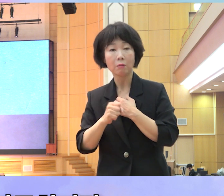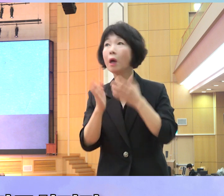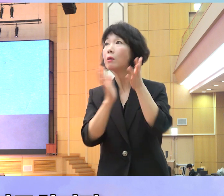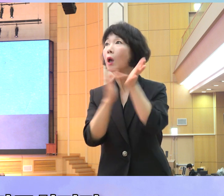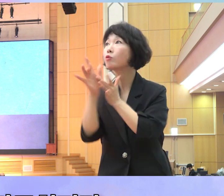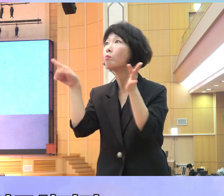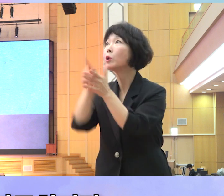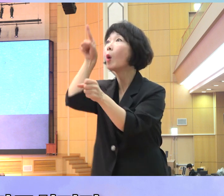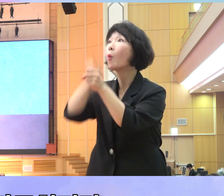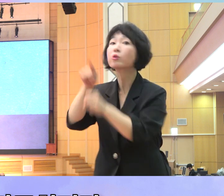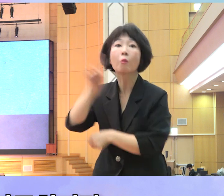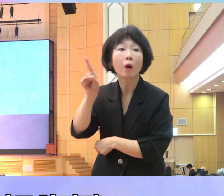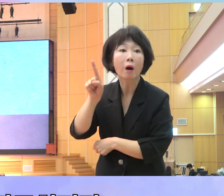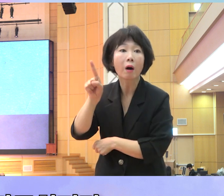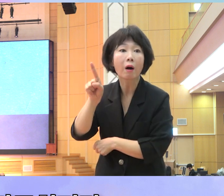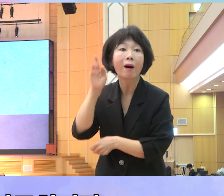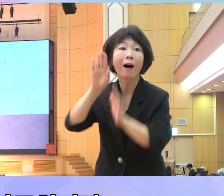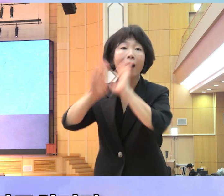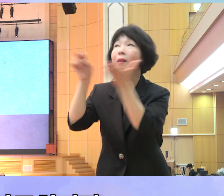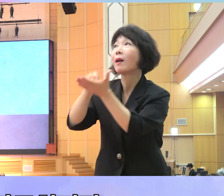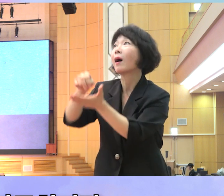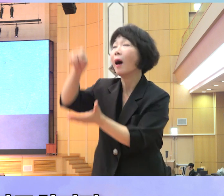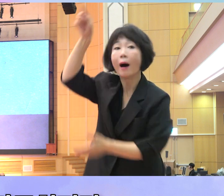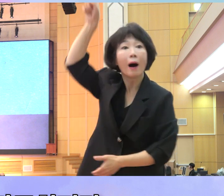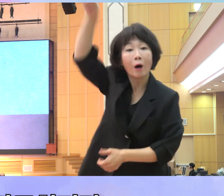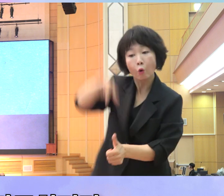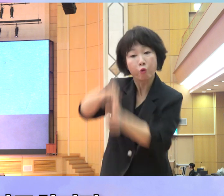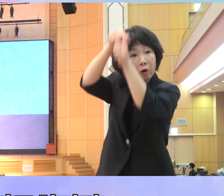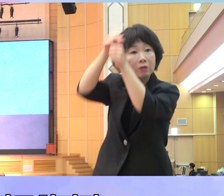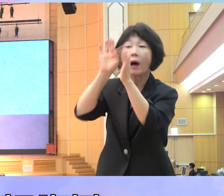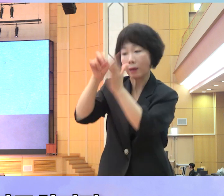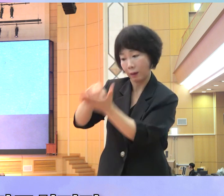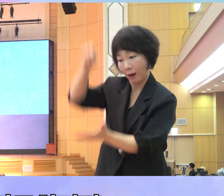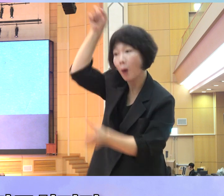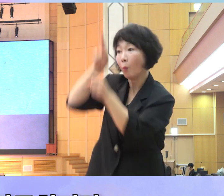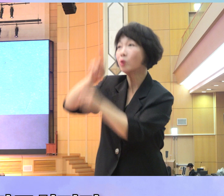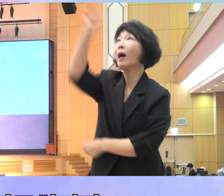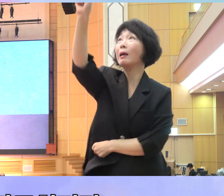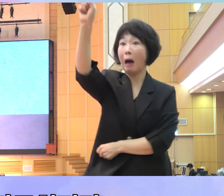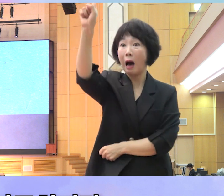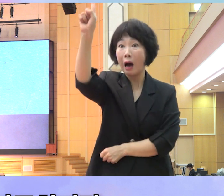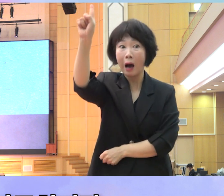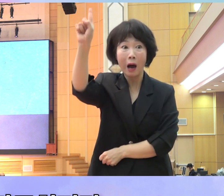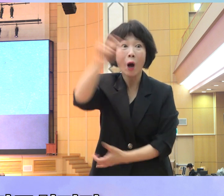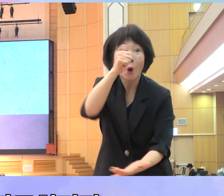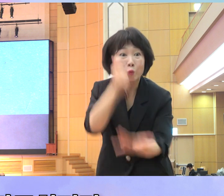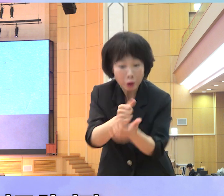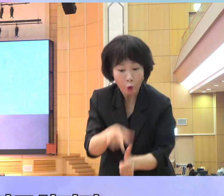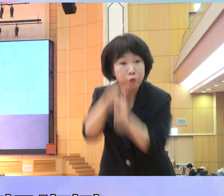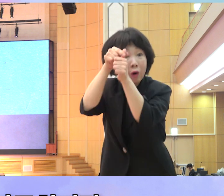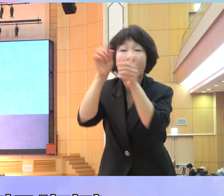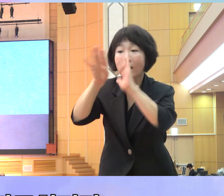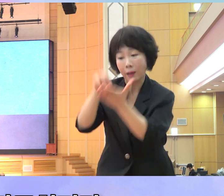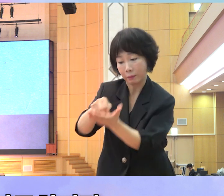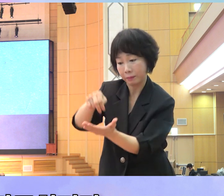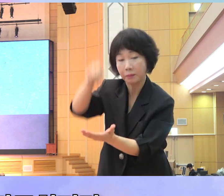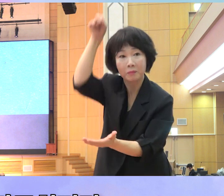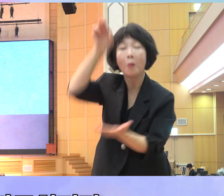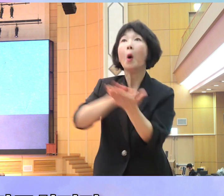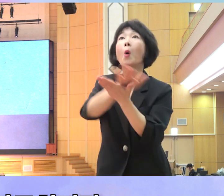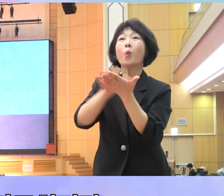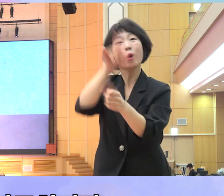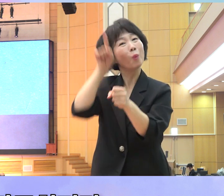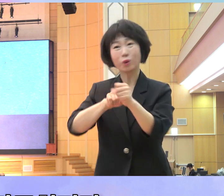우리가 어디 가기 위해서예요? 그렇죠. 구원 얻기 위해서. 이게 핵심 목적이에요. 교회 오는